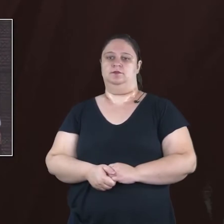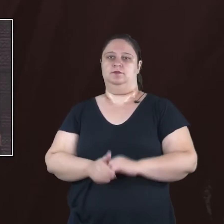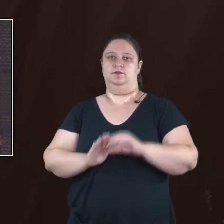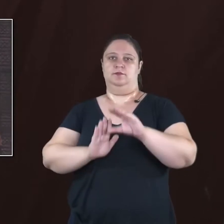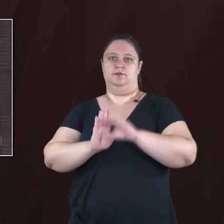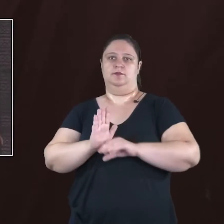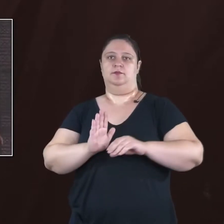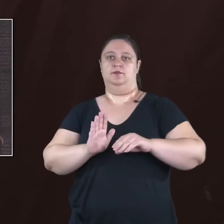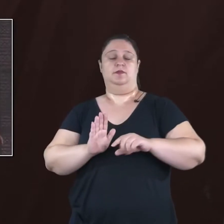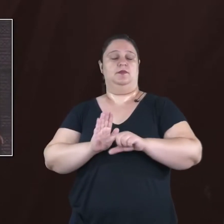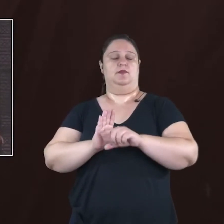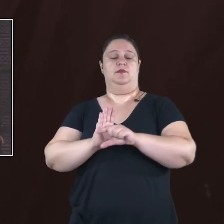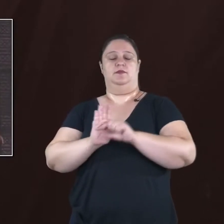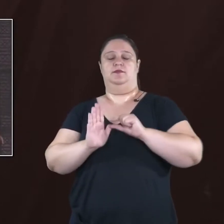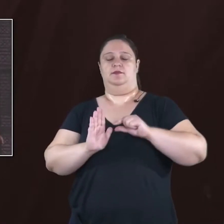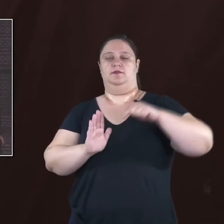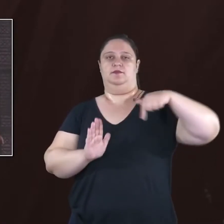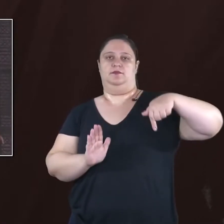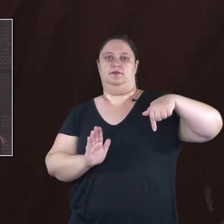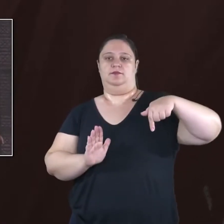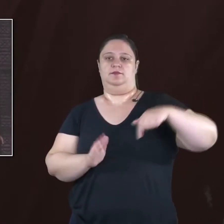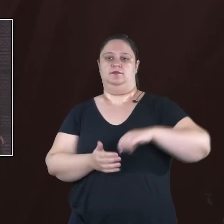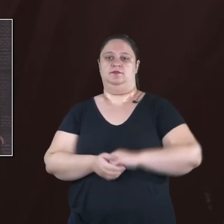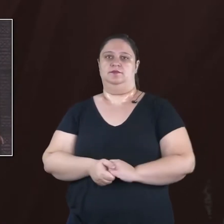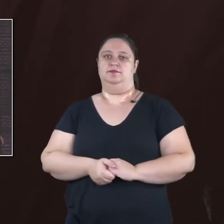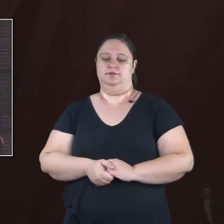Versículo 7.